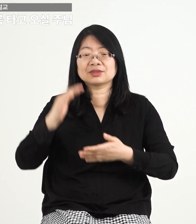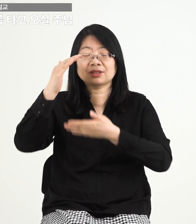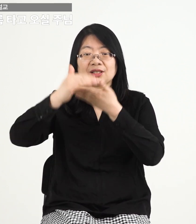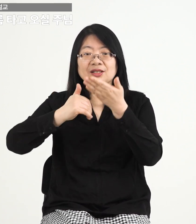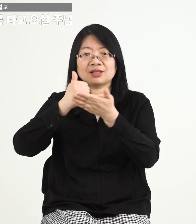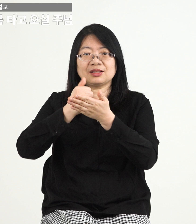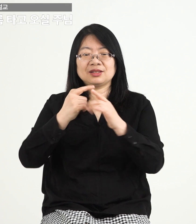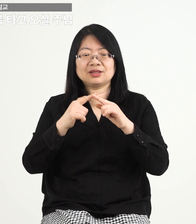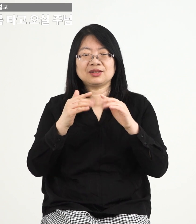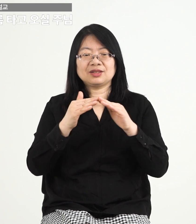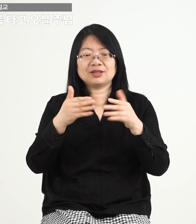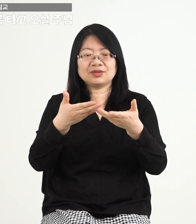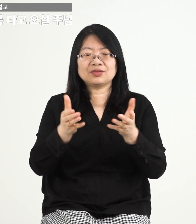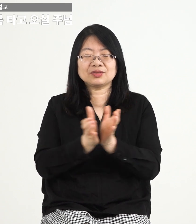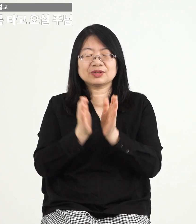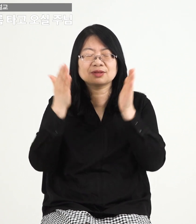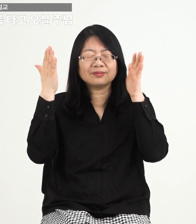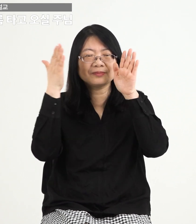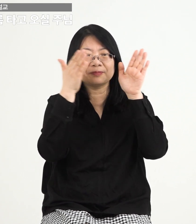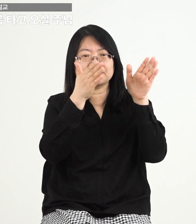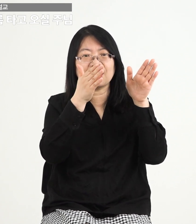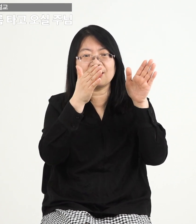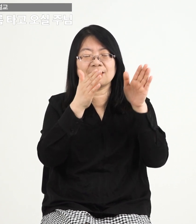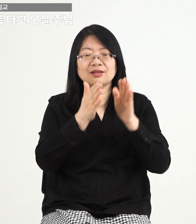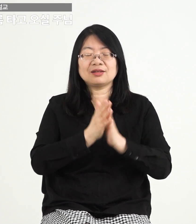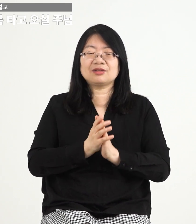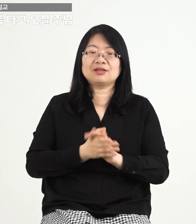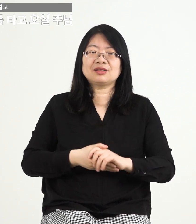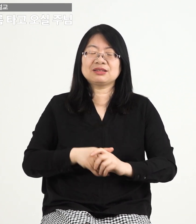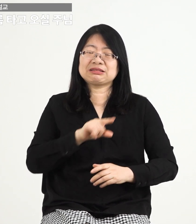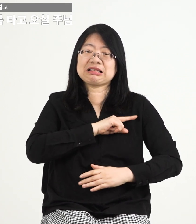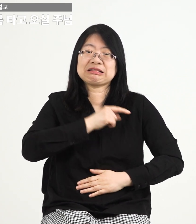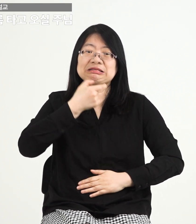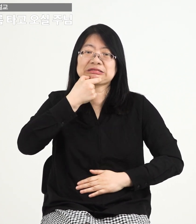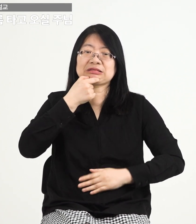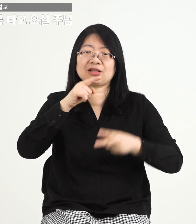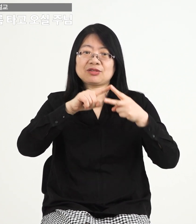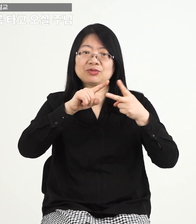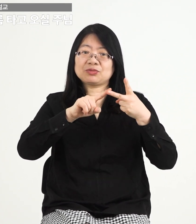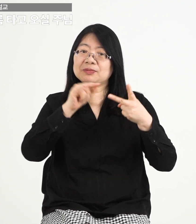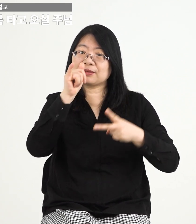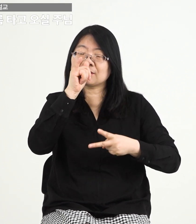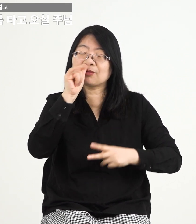하나님이 교회 공동체를 향해서 질색을 하고 싫어하는 것 두 가지.